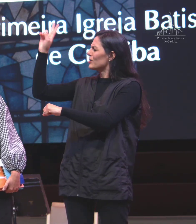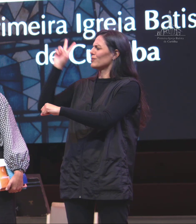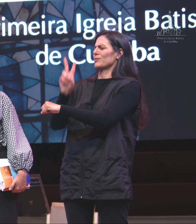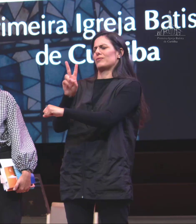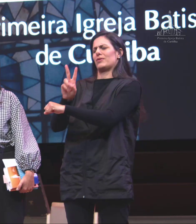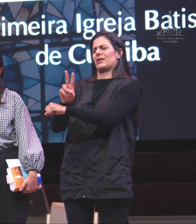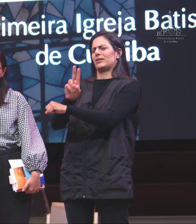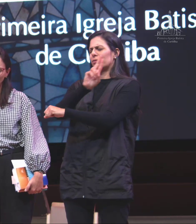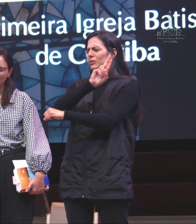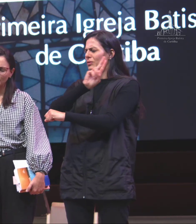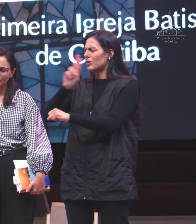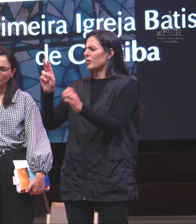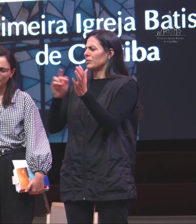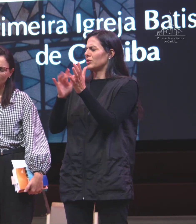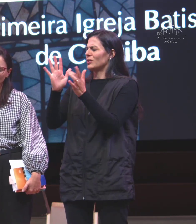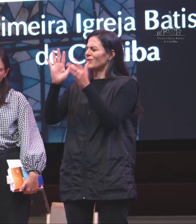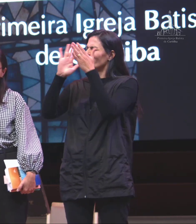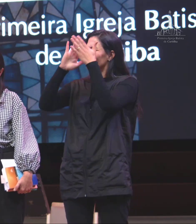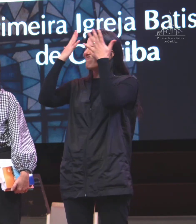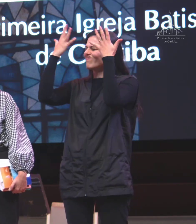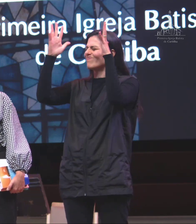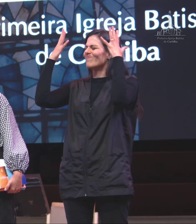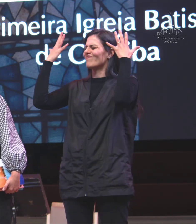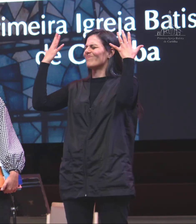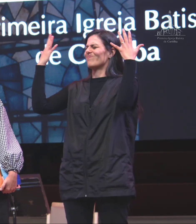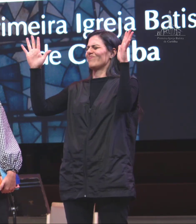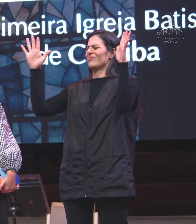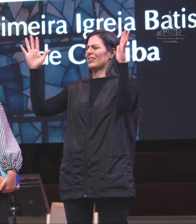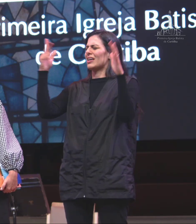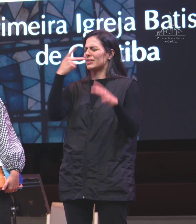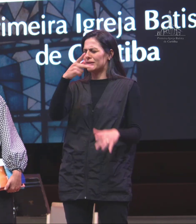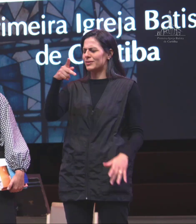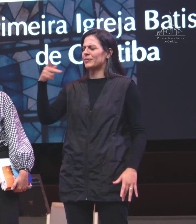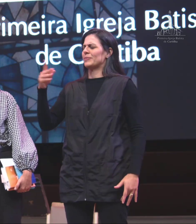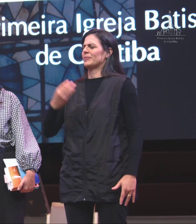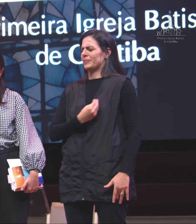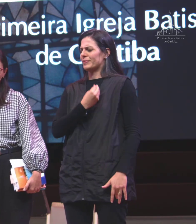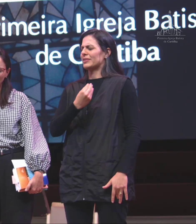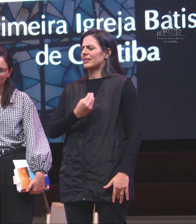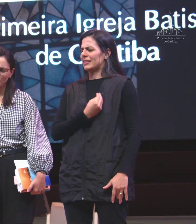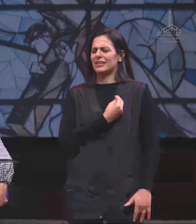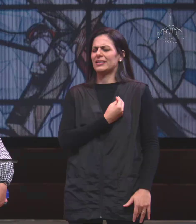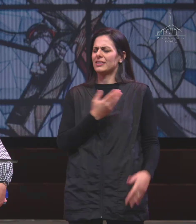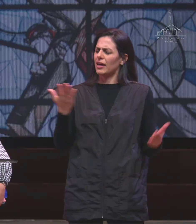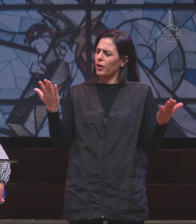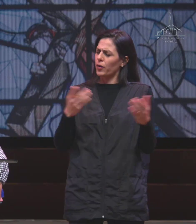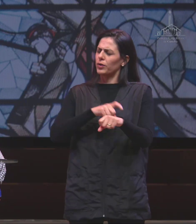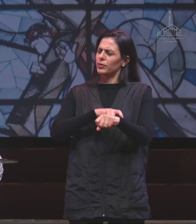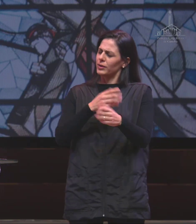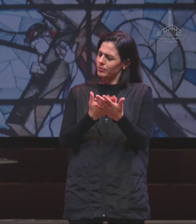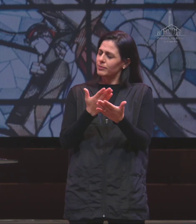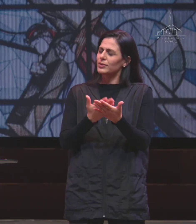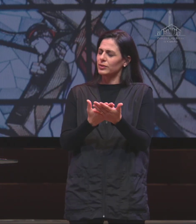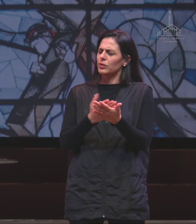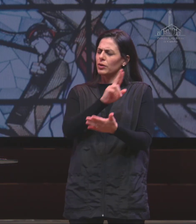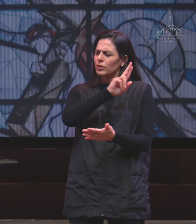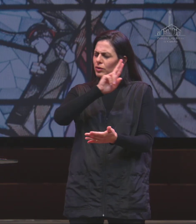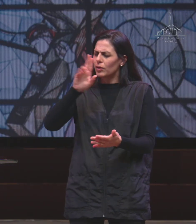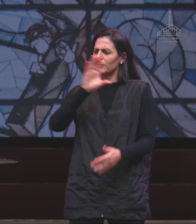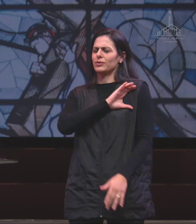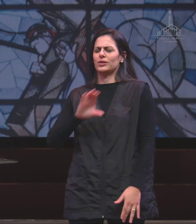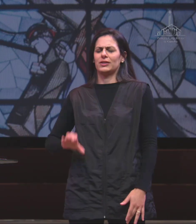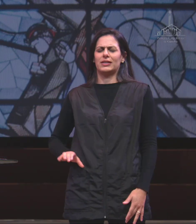que o nome de Jesus seja exaltado através da vida deles nesse tempo também. Em nome de Cristo Jesus,